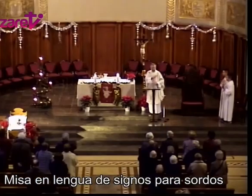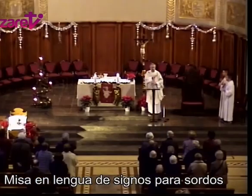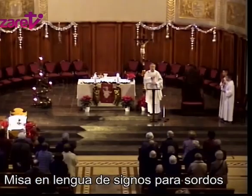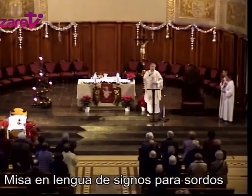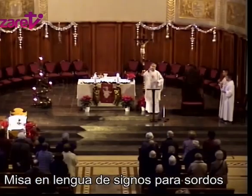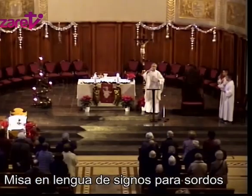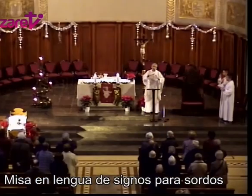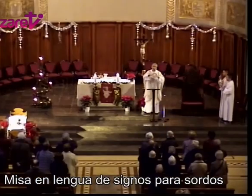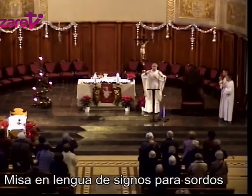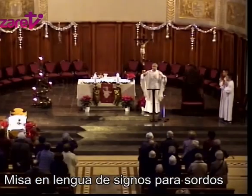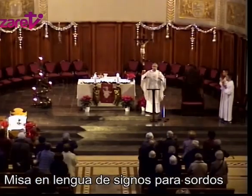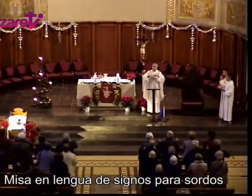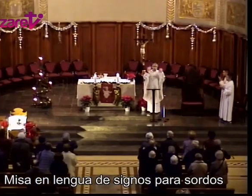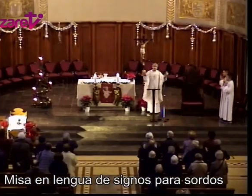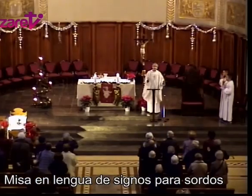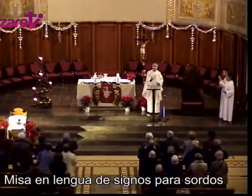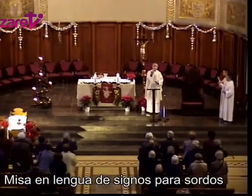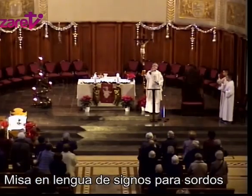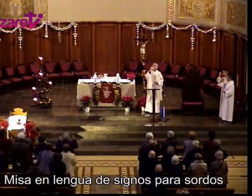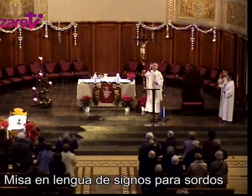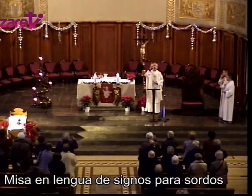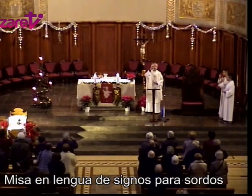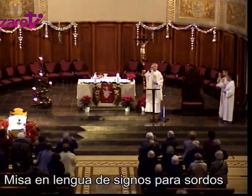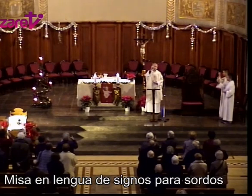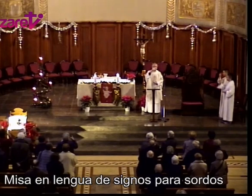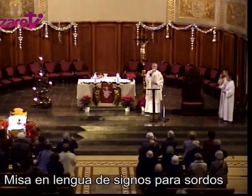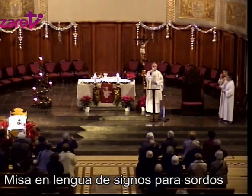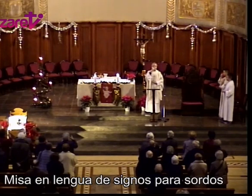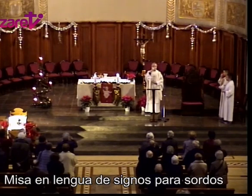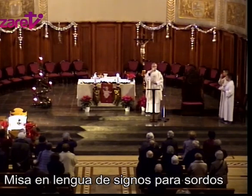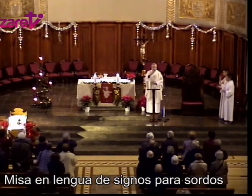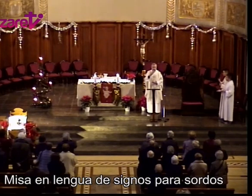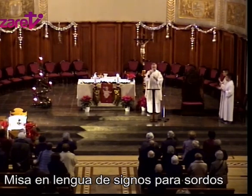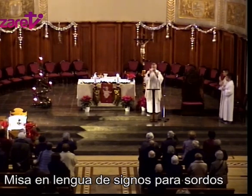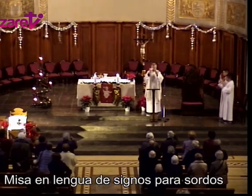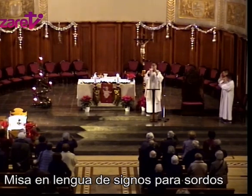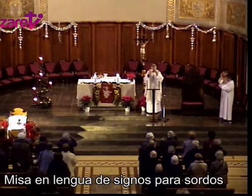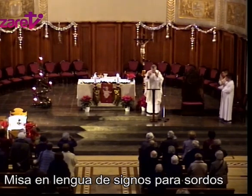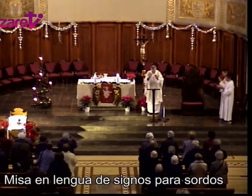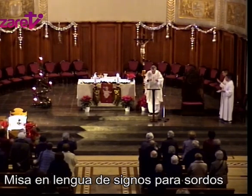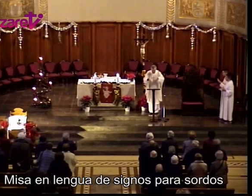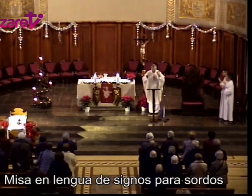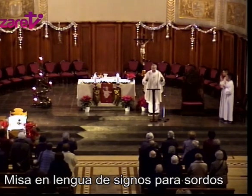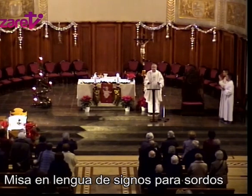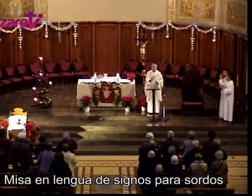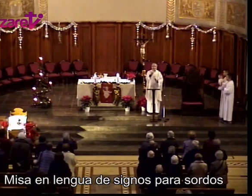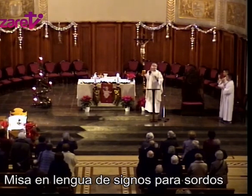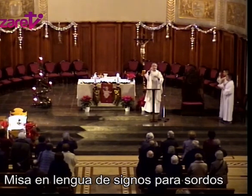ama el Señor. Por tu inmensa gloria te alabamos, te bendecimos, te adoramos, te